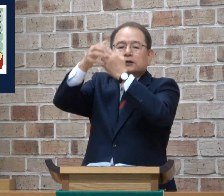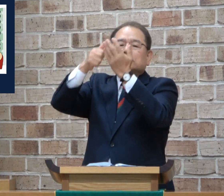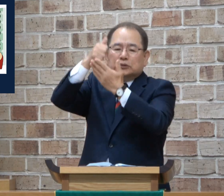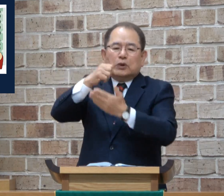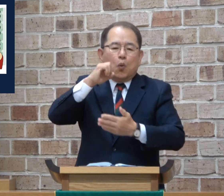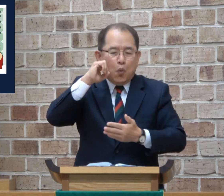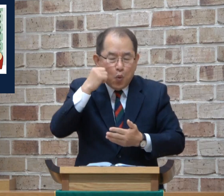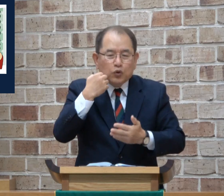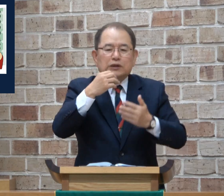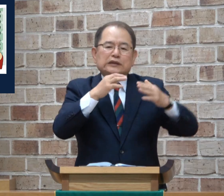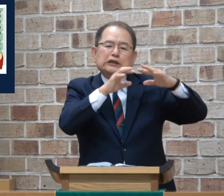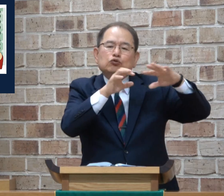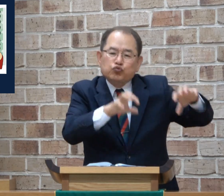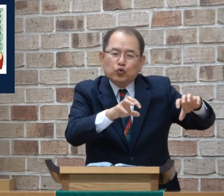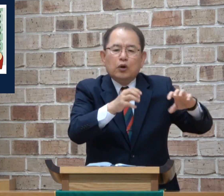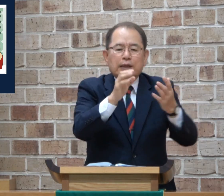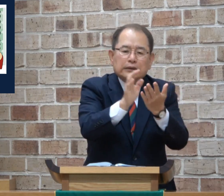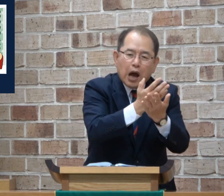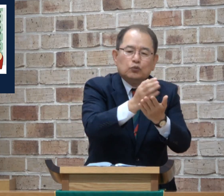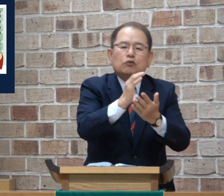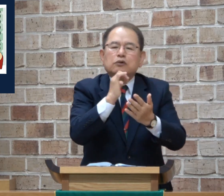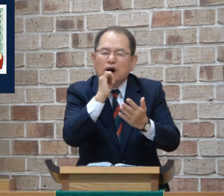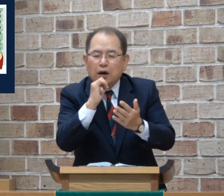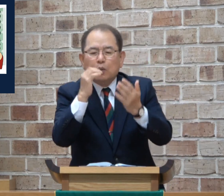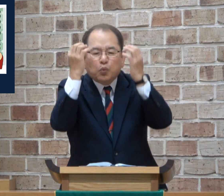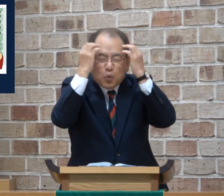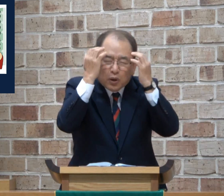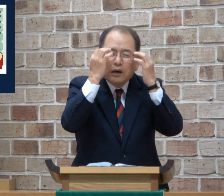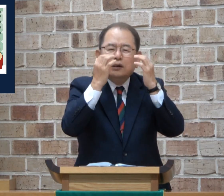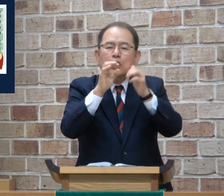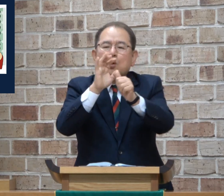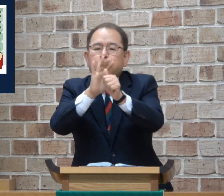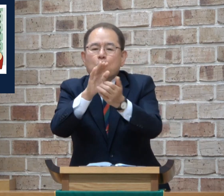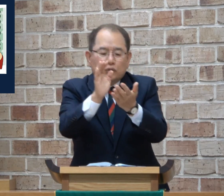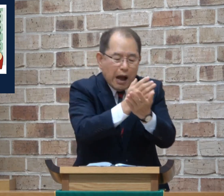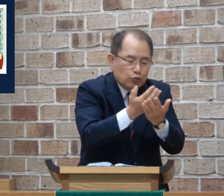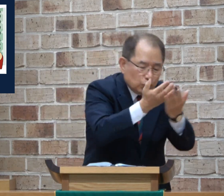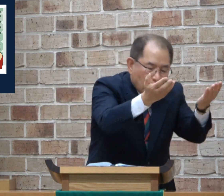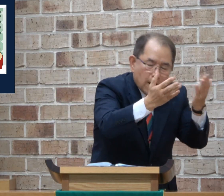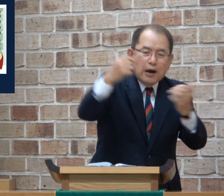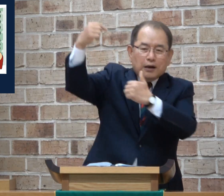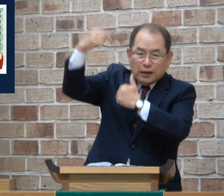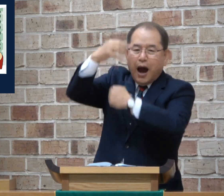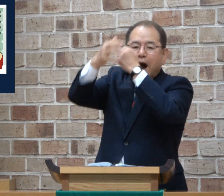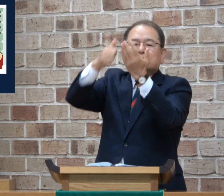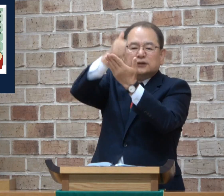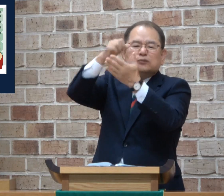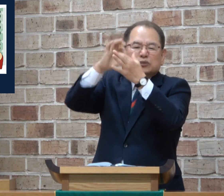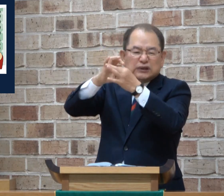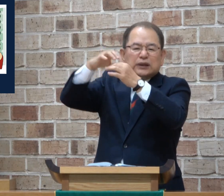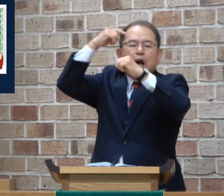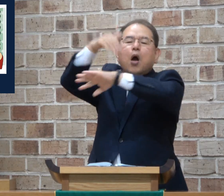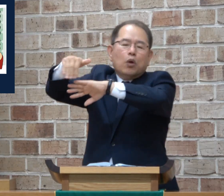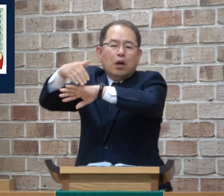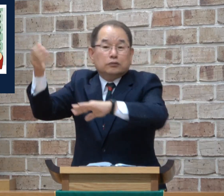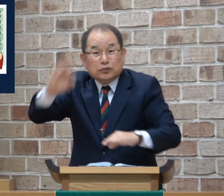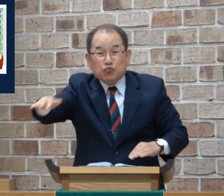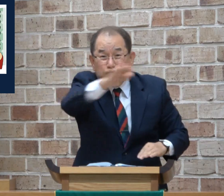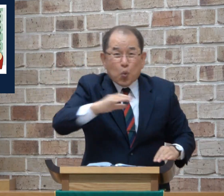이웃에게 나누고 고통받는 이웃에게 나누라는 하나님의 계획입니다. 근데 우리가 그